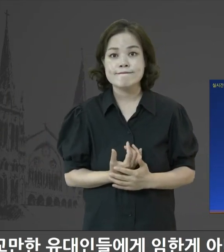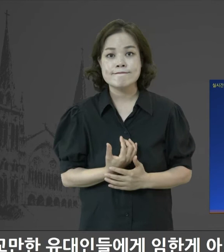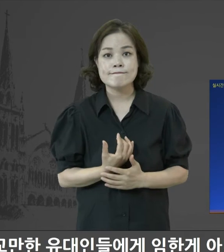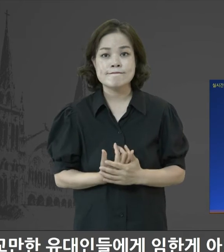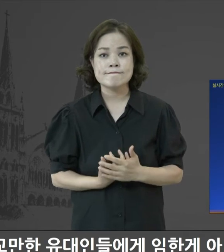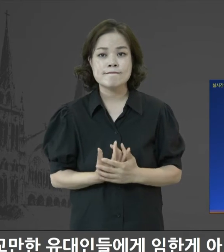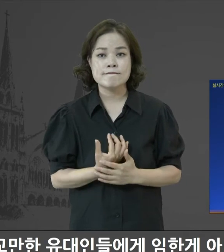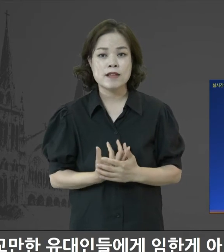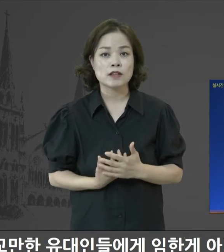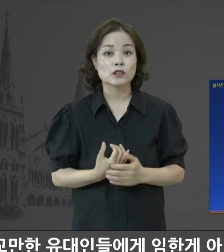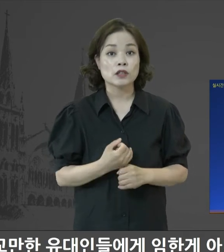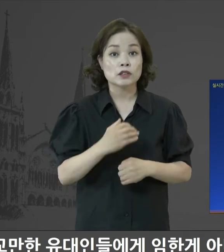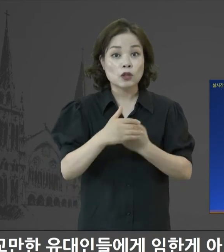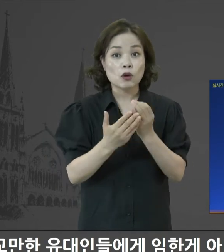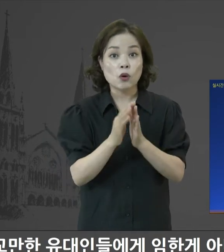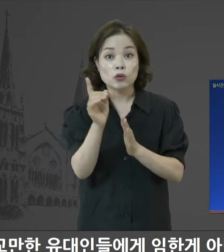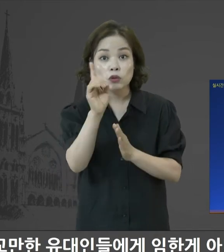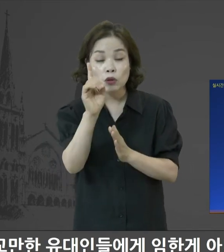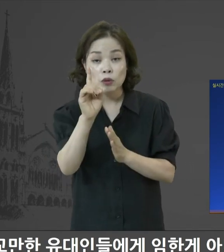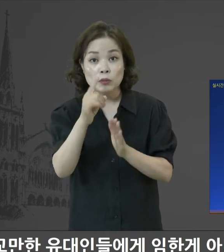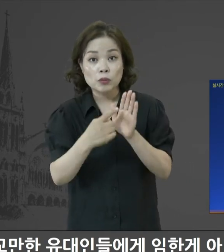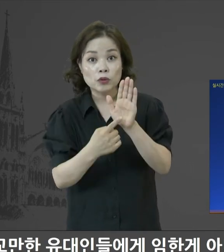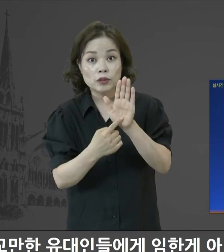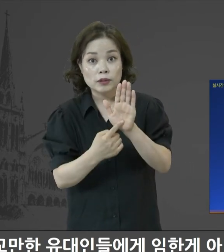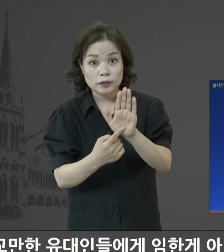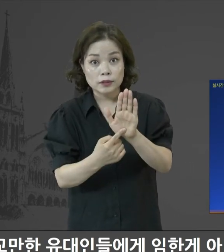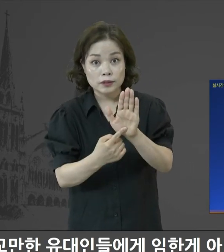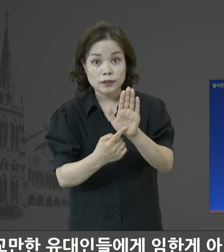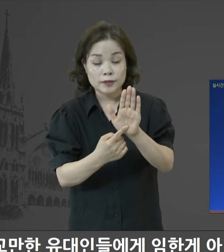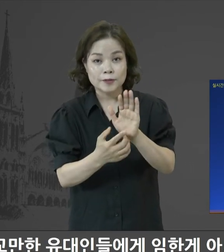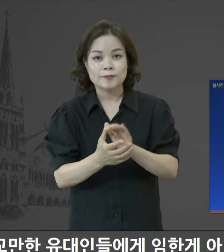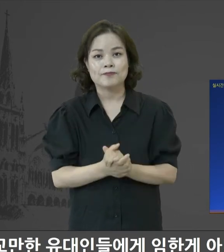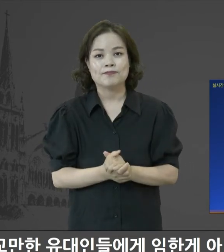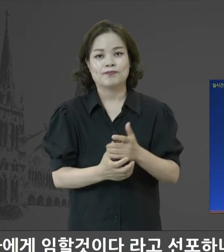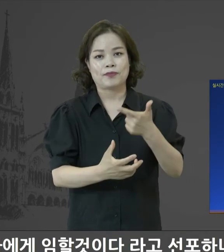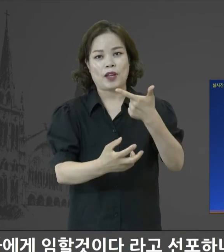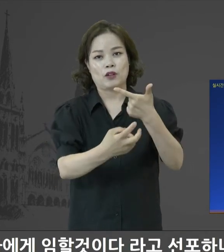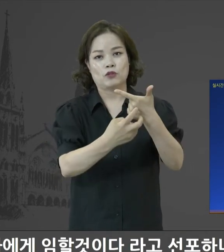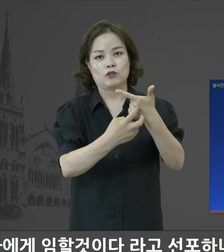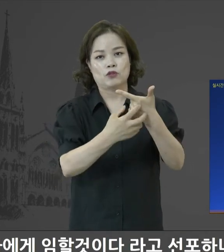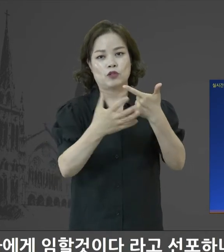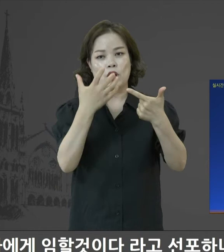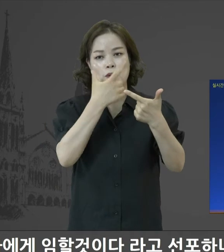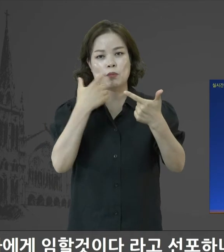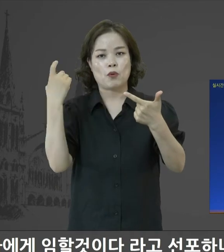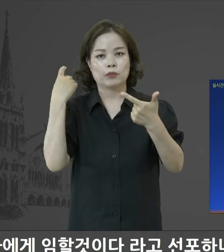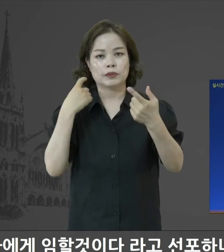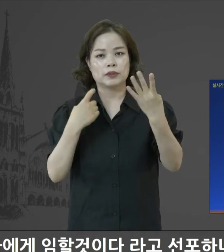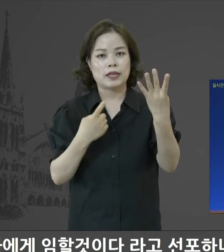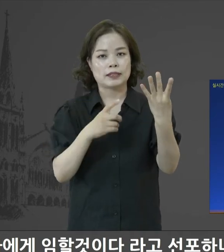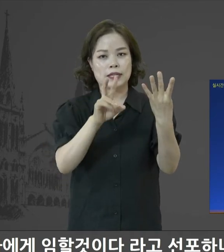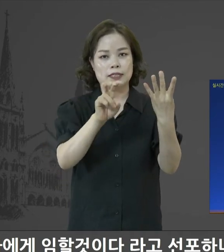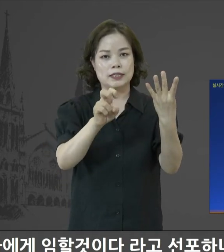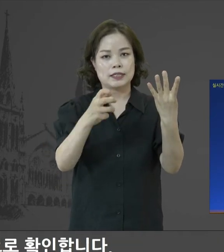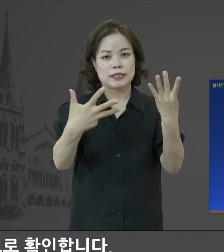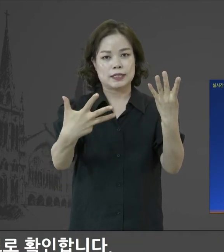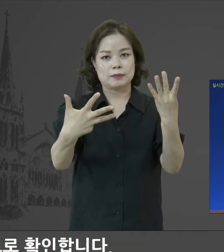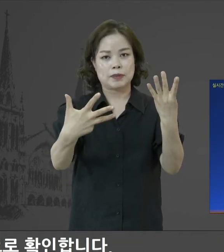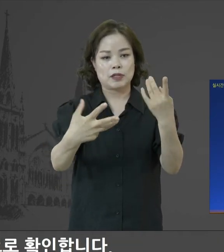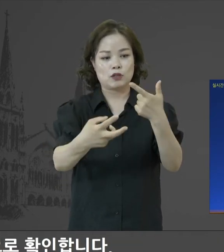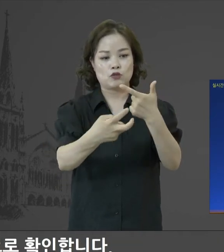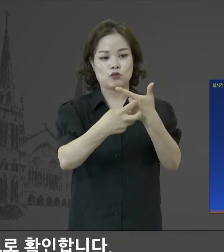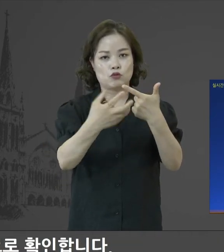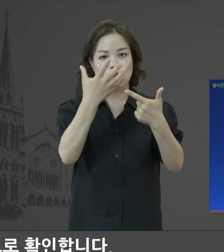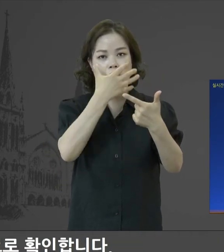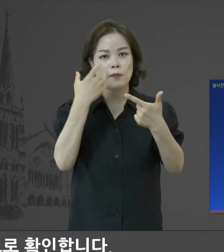이 장면을 성경이 어떻게 표현하고 있는지 한번 보시면 확인합니다. 누가복음 4장 28절. 누가복음 4장